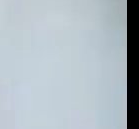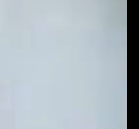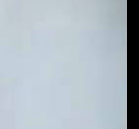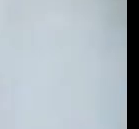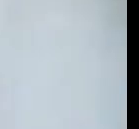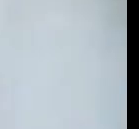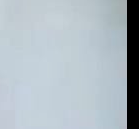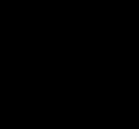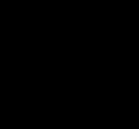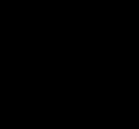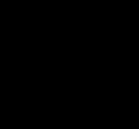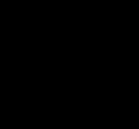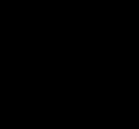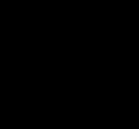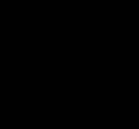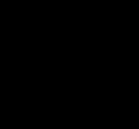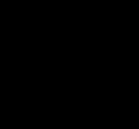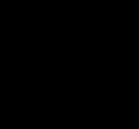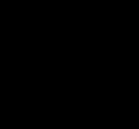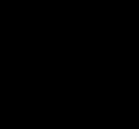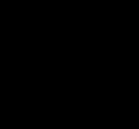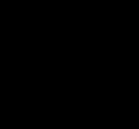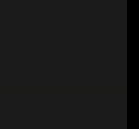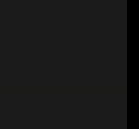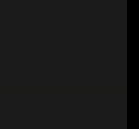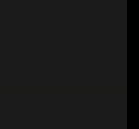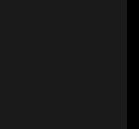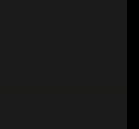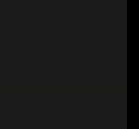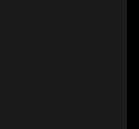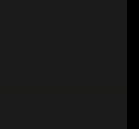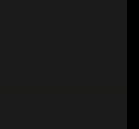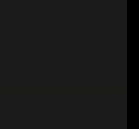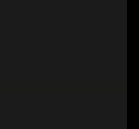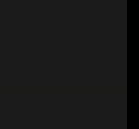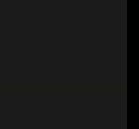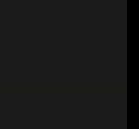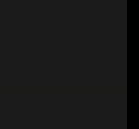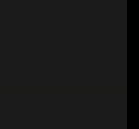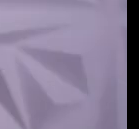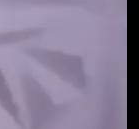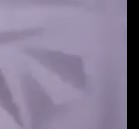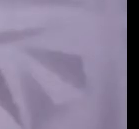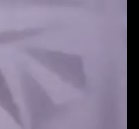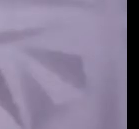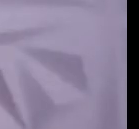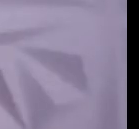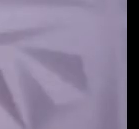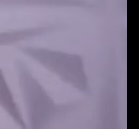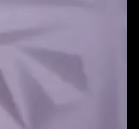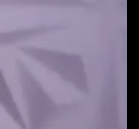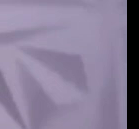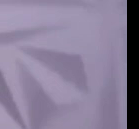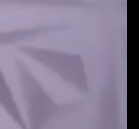Muy buen tema. Muy ¿Ya conocían algo? ¿Ya habían visto algo en sus materias? Sí. A lo mejor en biología.